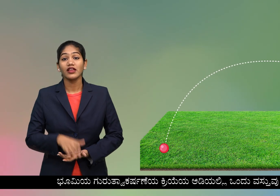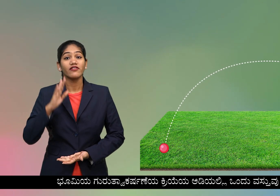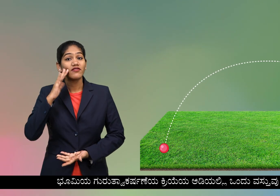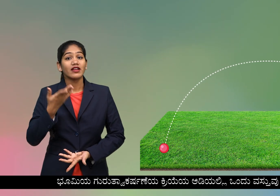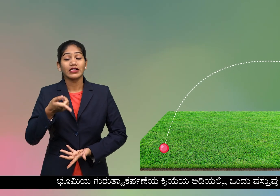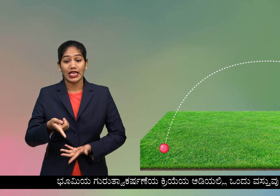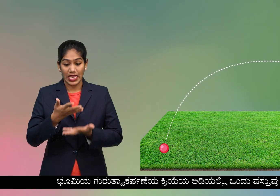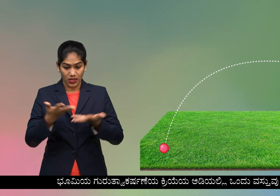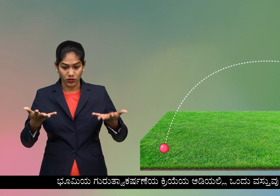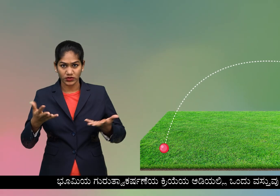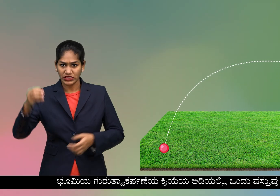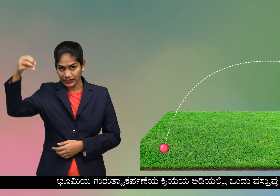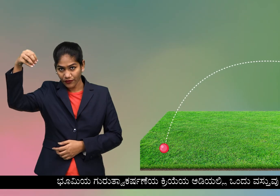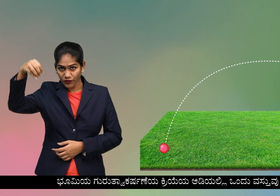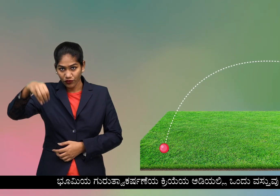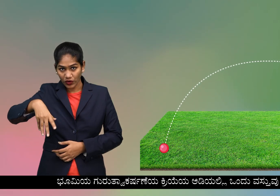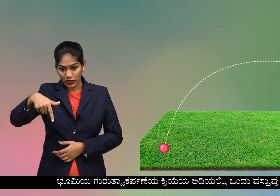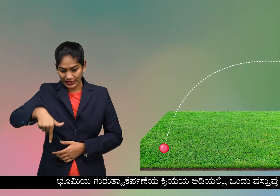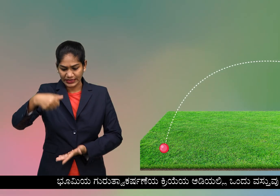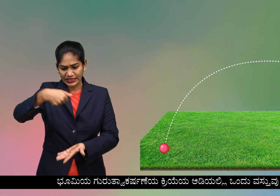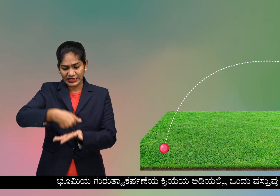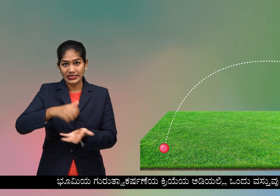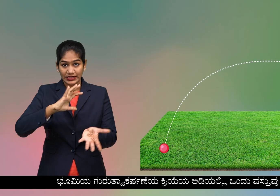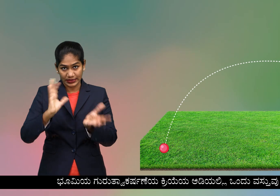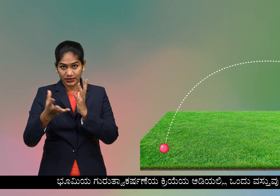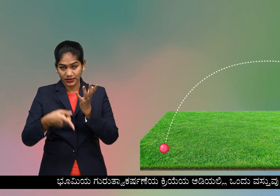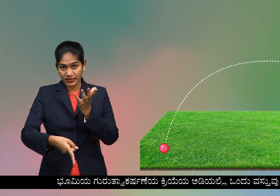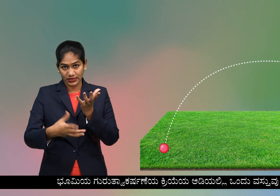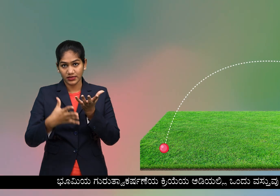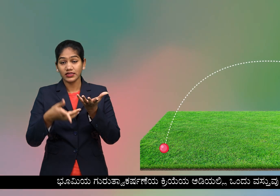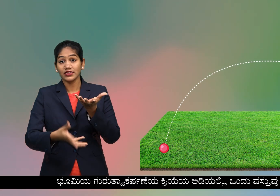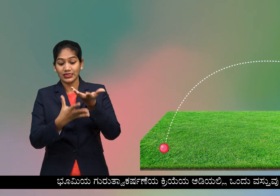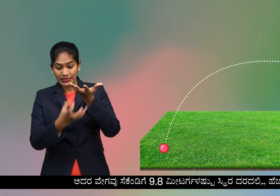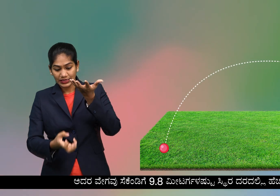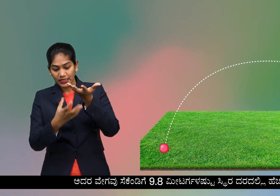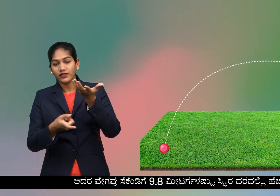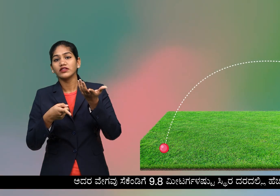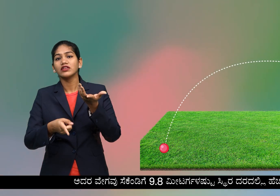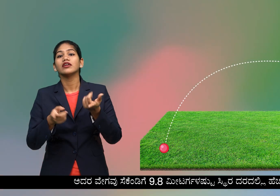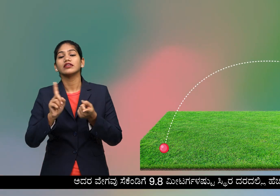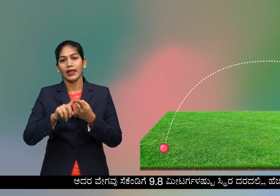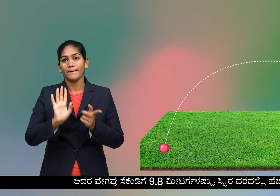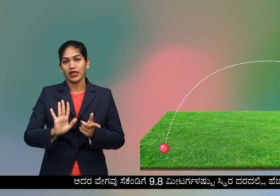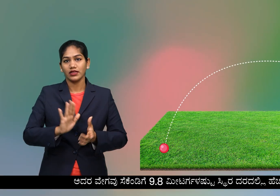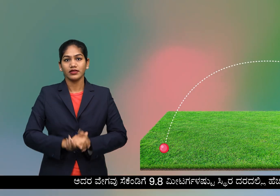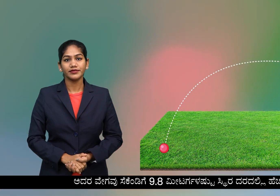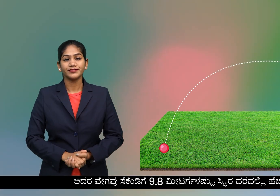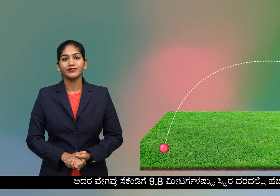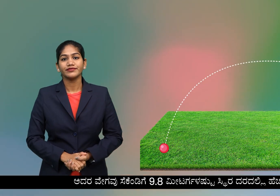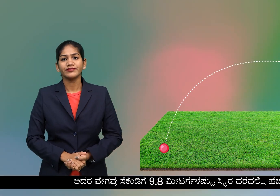ಭೂಮಿಯ ಗುರುತ್ವಾಕರ್ಷಣೆಯ ಕ್ರಿಯೆಯ ಅಡಿಯಲ್ಲಿ ಒಂದು ವಸ್ತುವು ನೆಲಕ್ಕೆ ಬಿದ್ದಾಗ ಅದರ ವೇಗವು ಸೆಕೆಂಡಿಗೆ